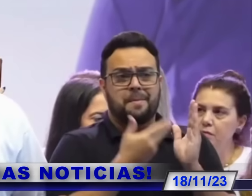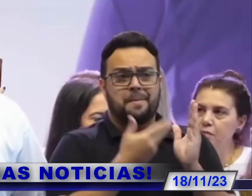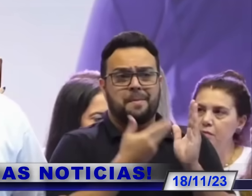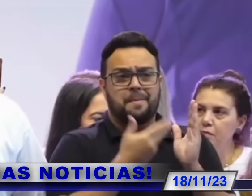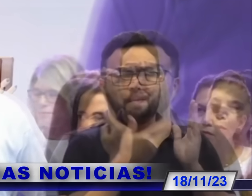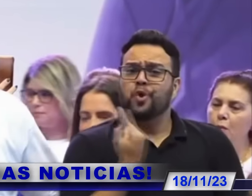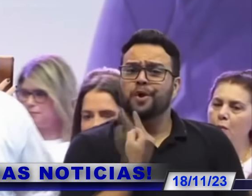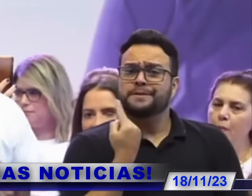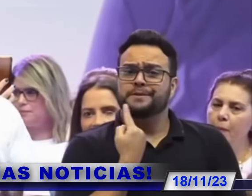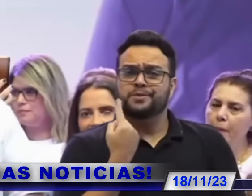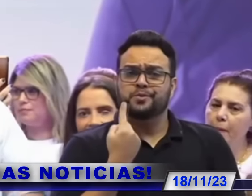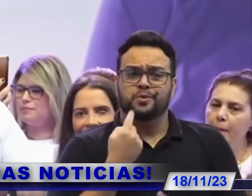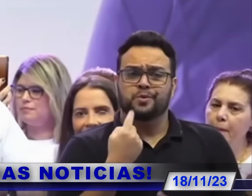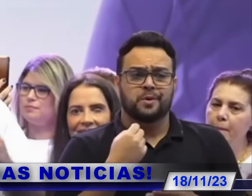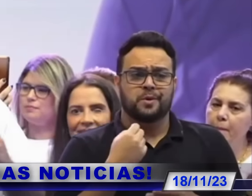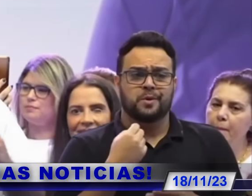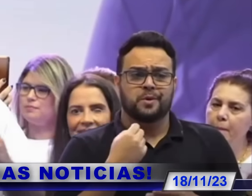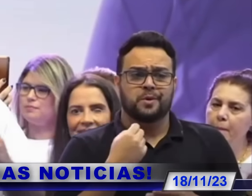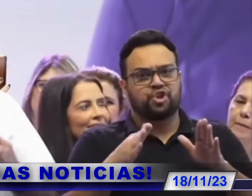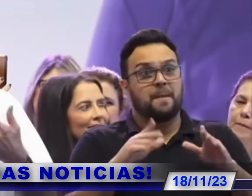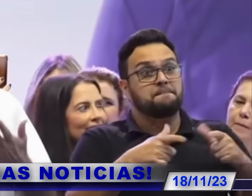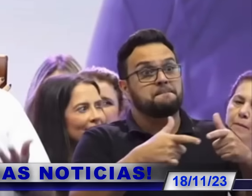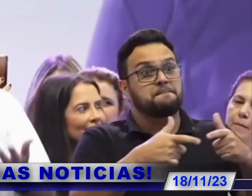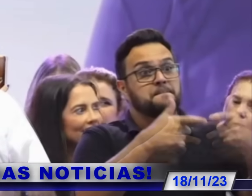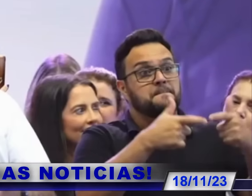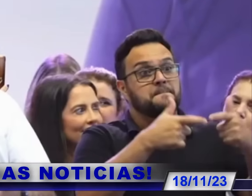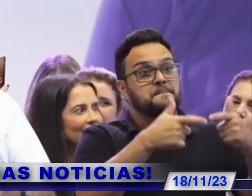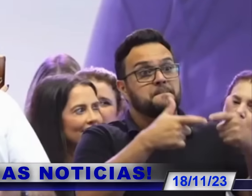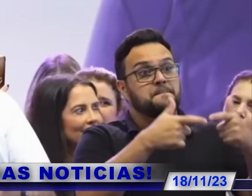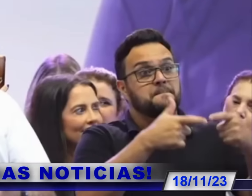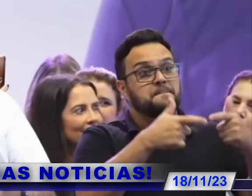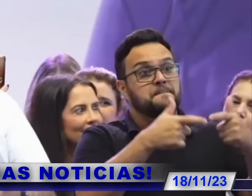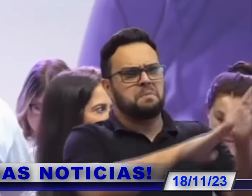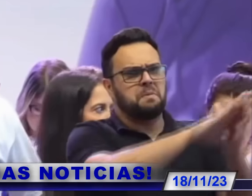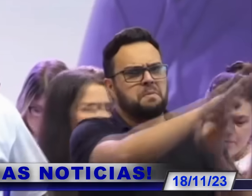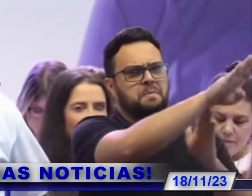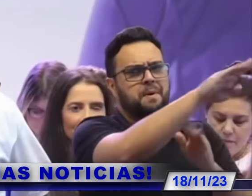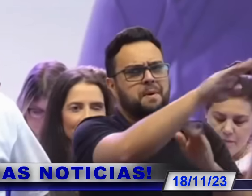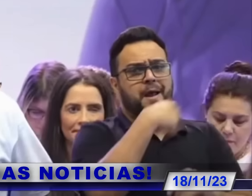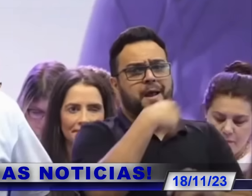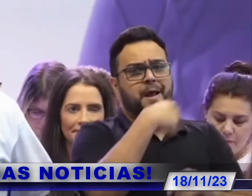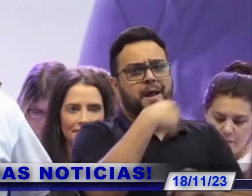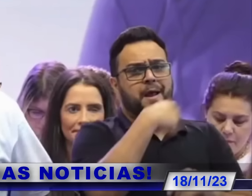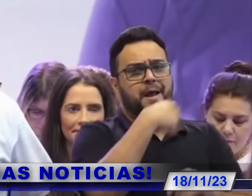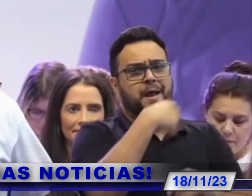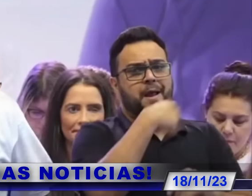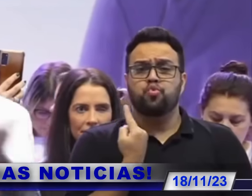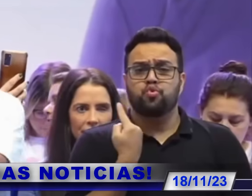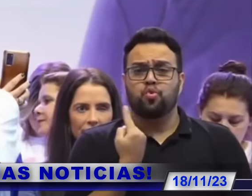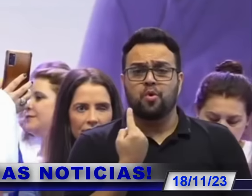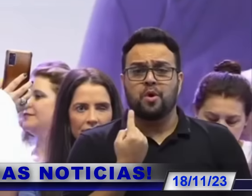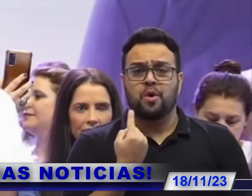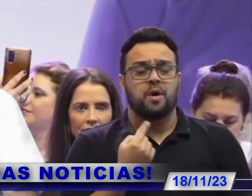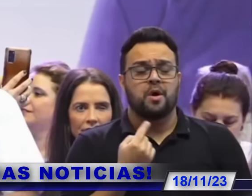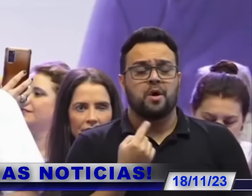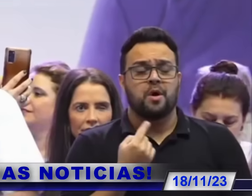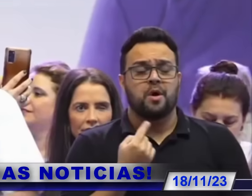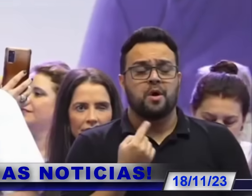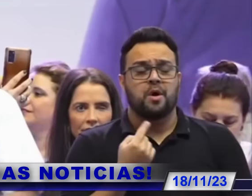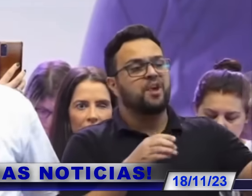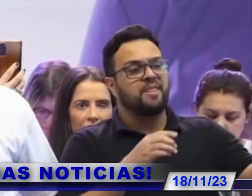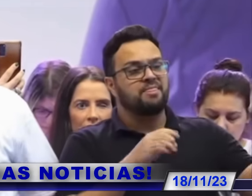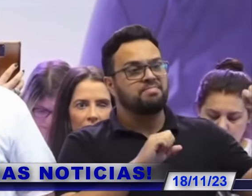sozinho. E a esquerda já tinha avançado e muito no terreno. O que, que eles defendem e o que nós defendemos?